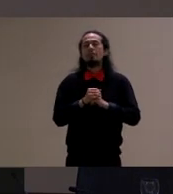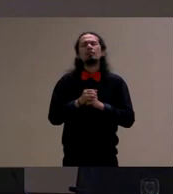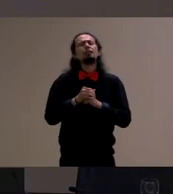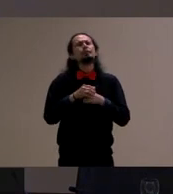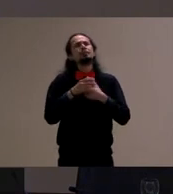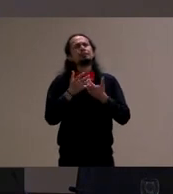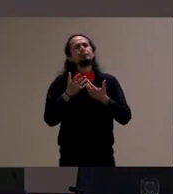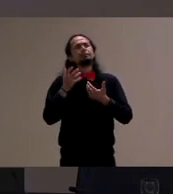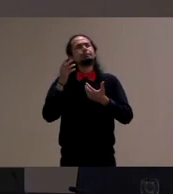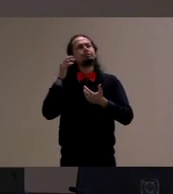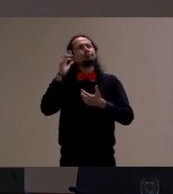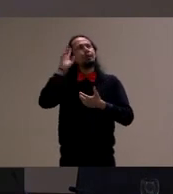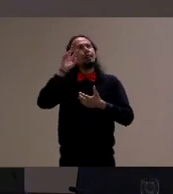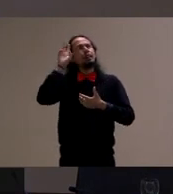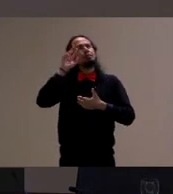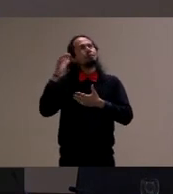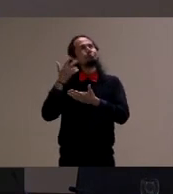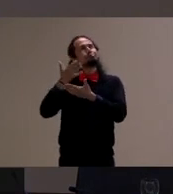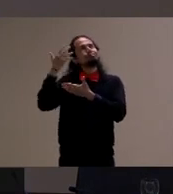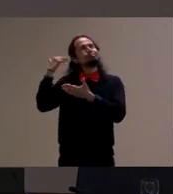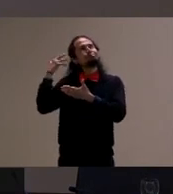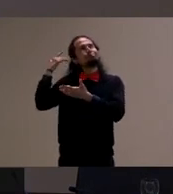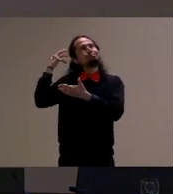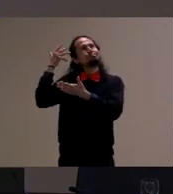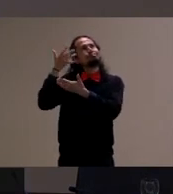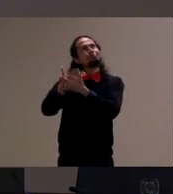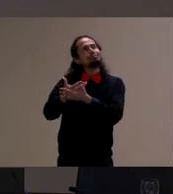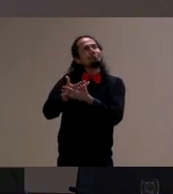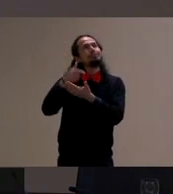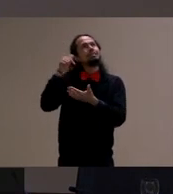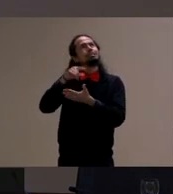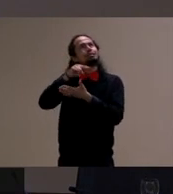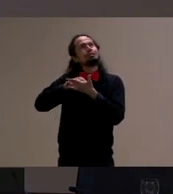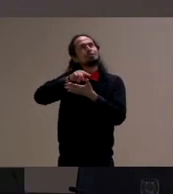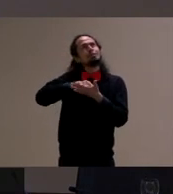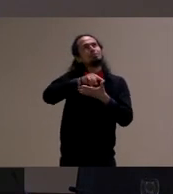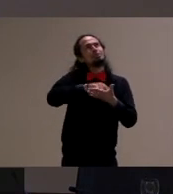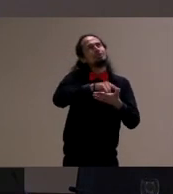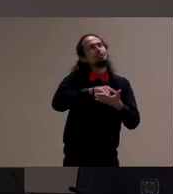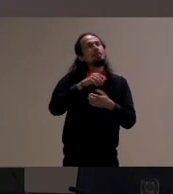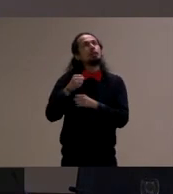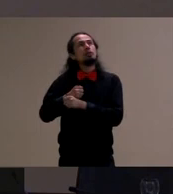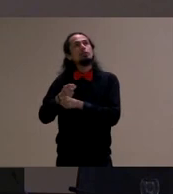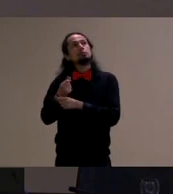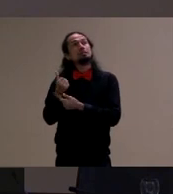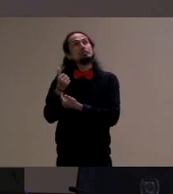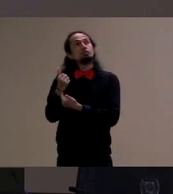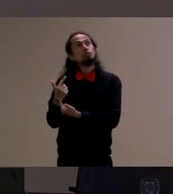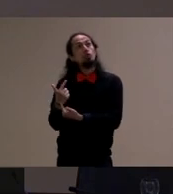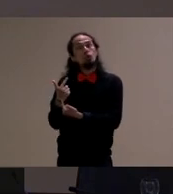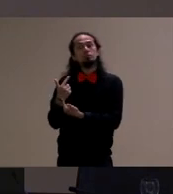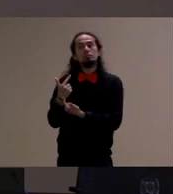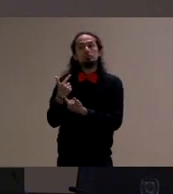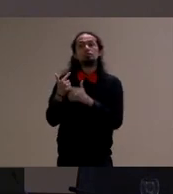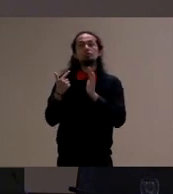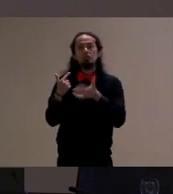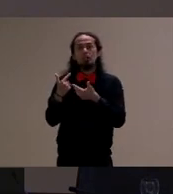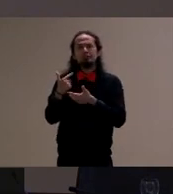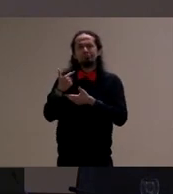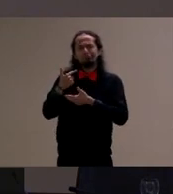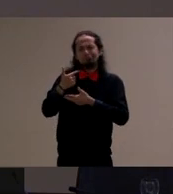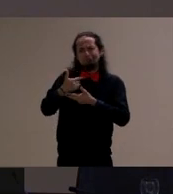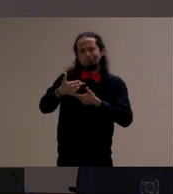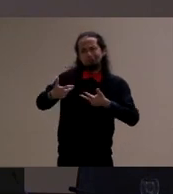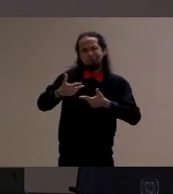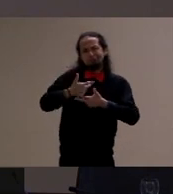voltar aos seus documentos e pensar o país desde 2012 Nós precisa muitas coisas Muitas